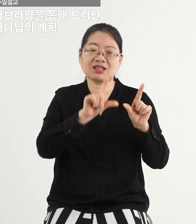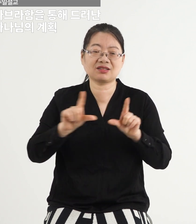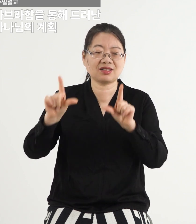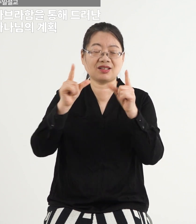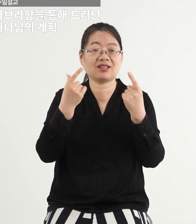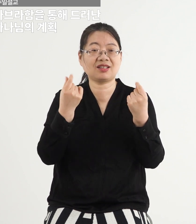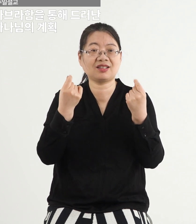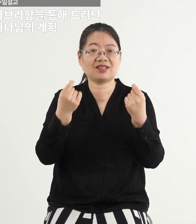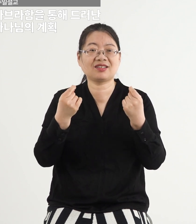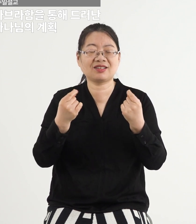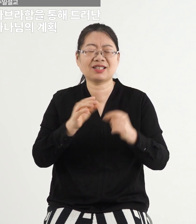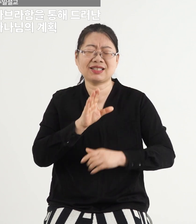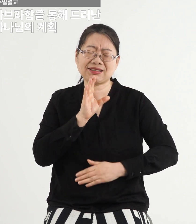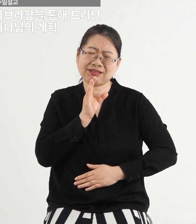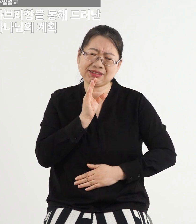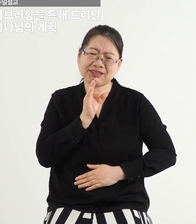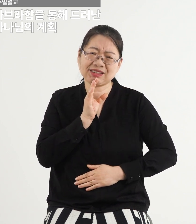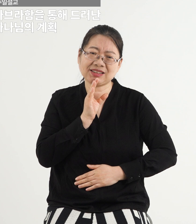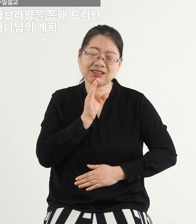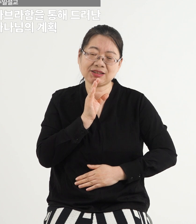겁니까? 얼마나